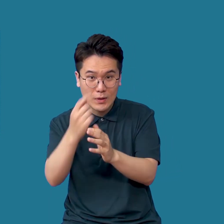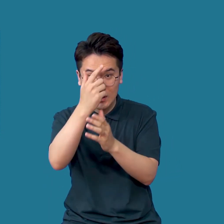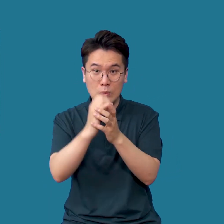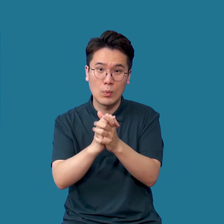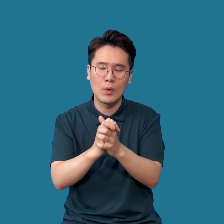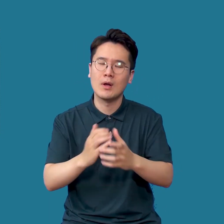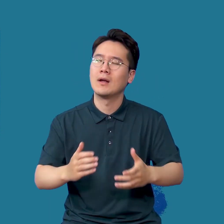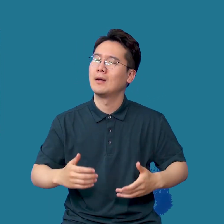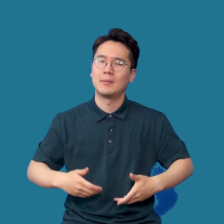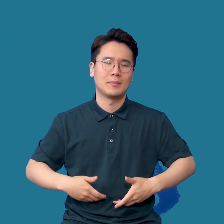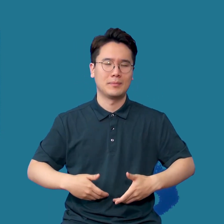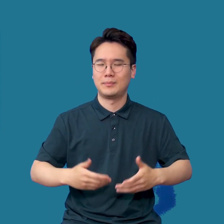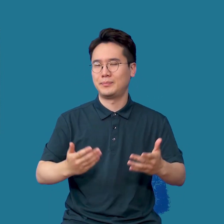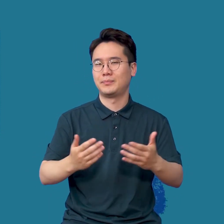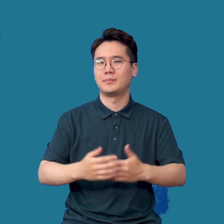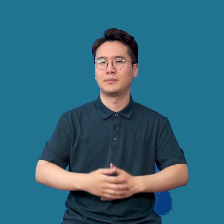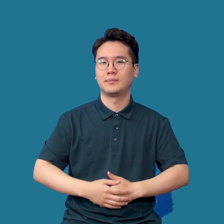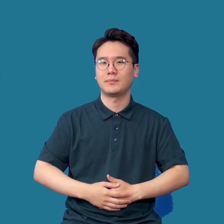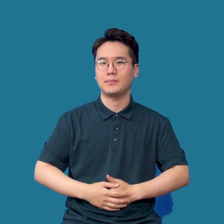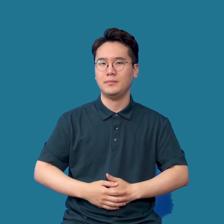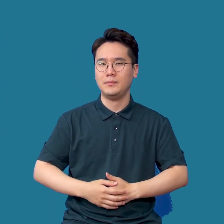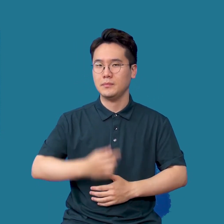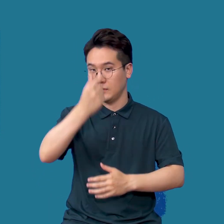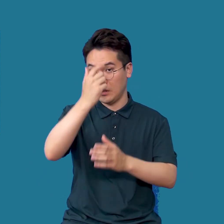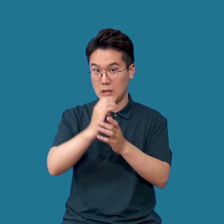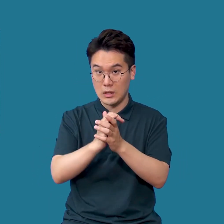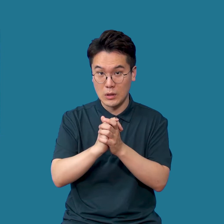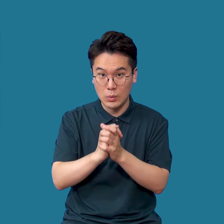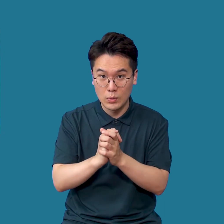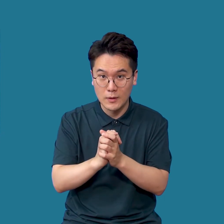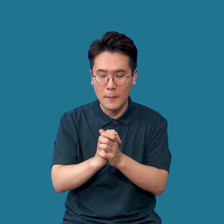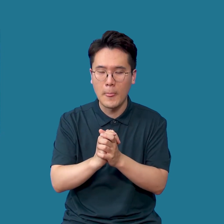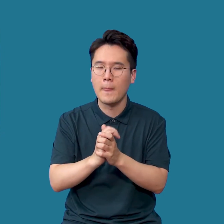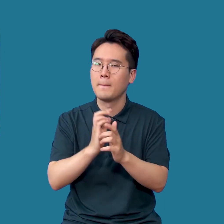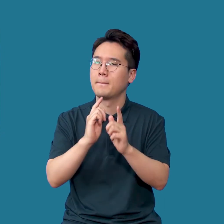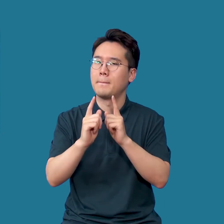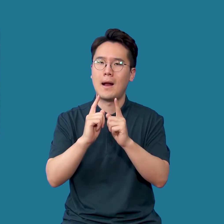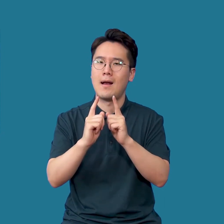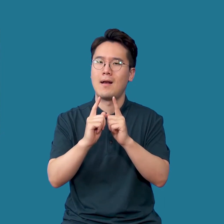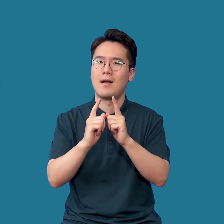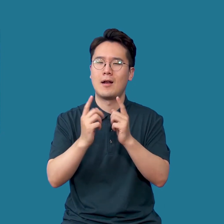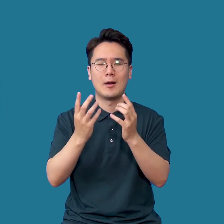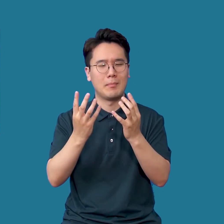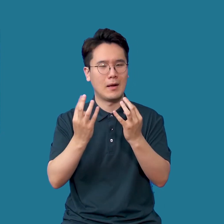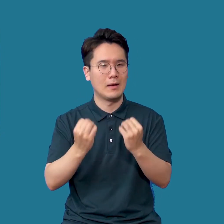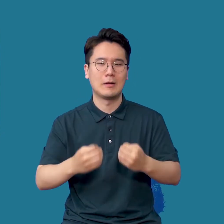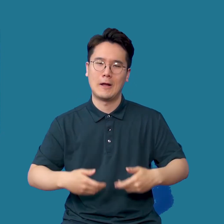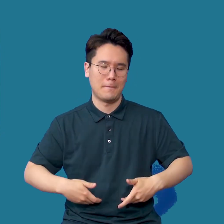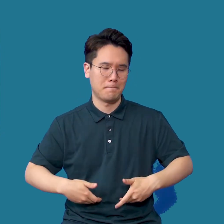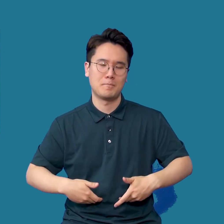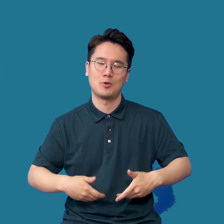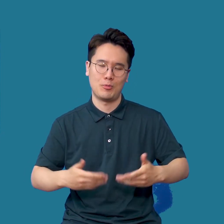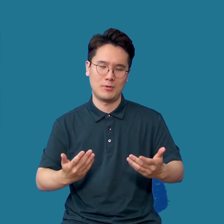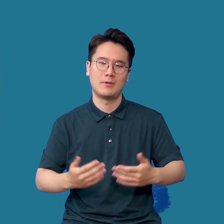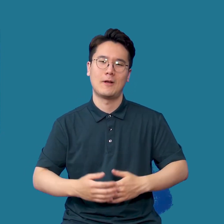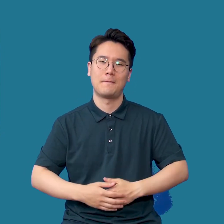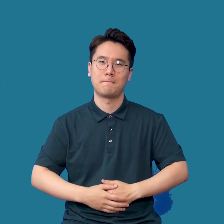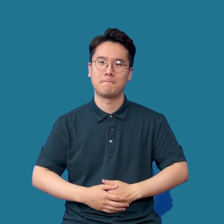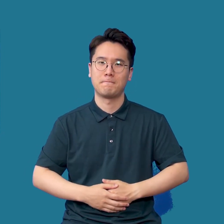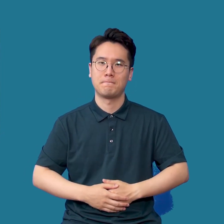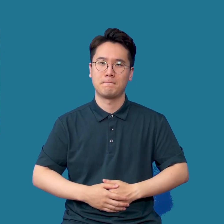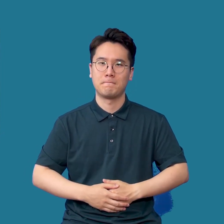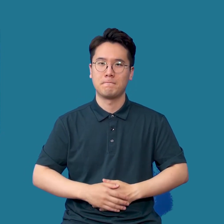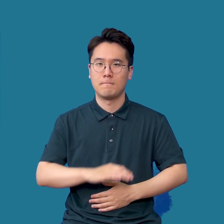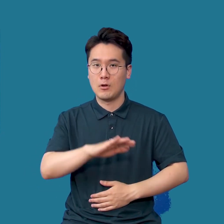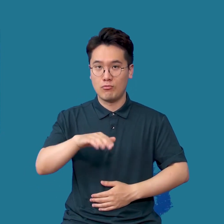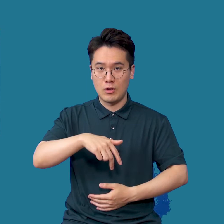아닙니다. 기도는 말이 많이 필요하지 않은 종교 행위입니다. 우리 종교 행위